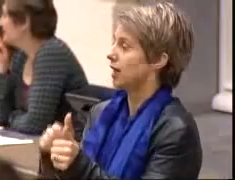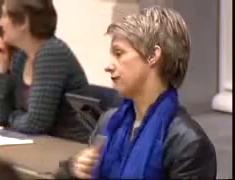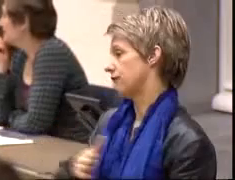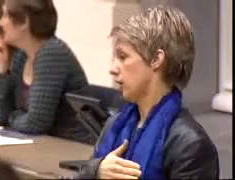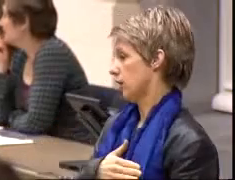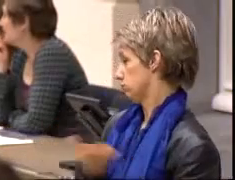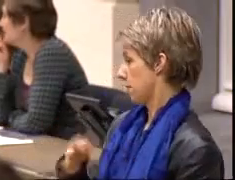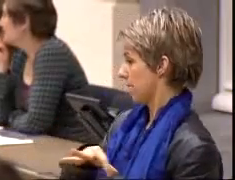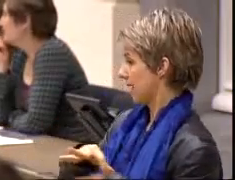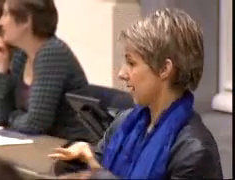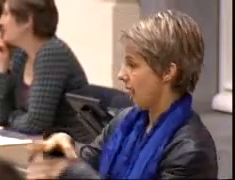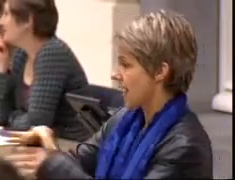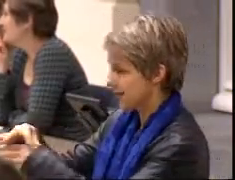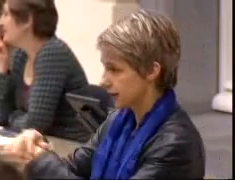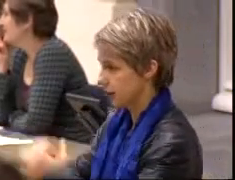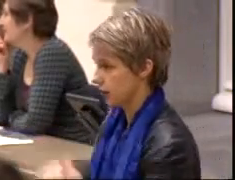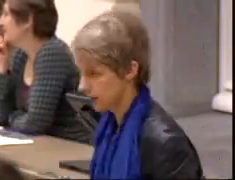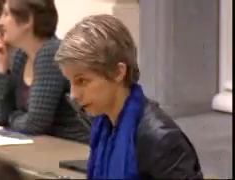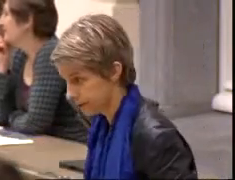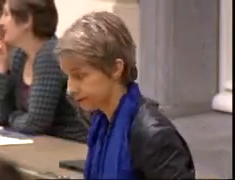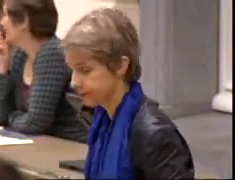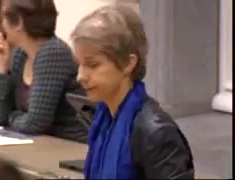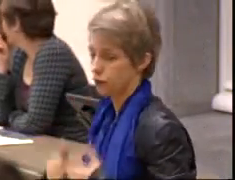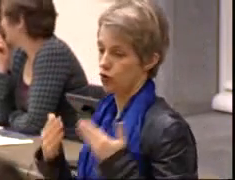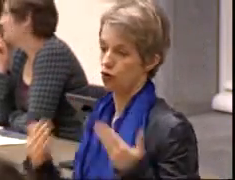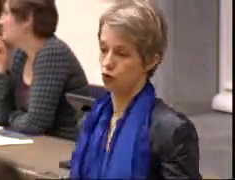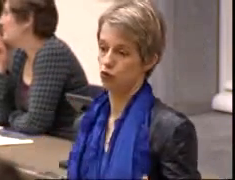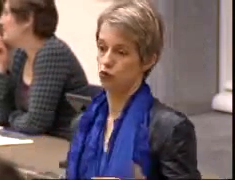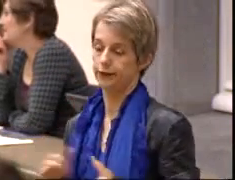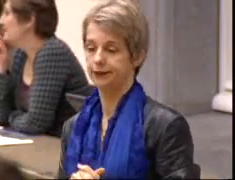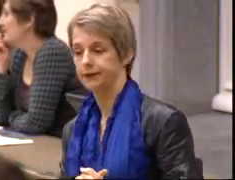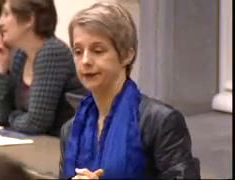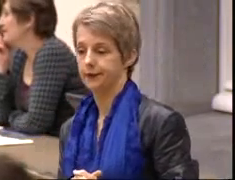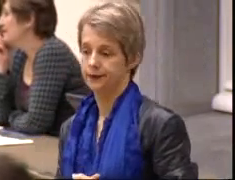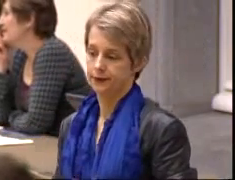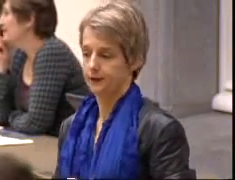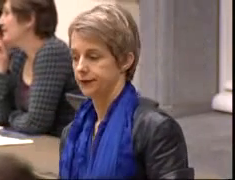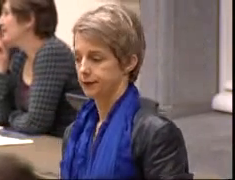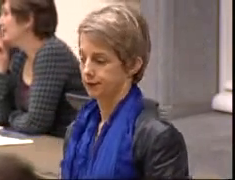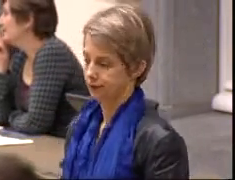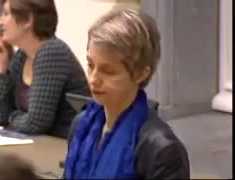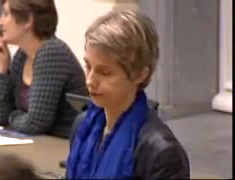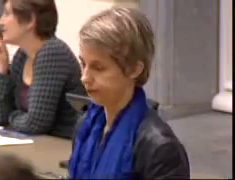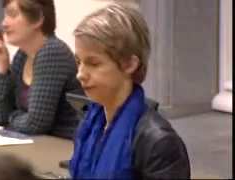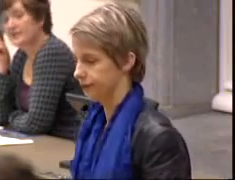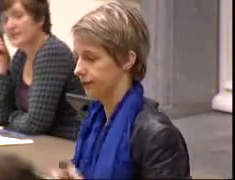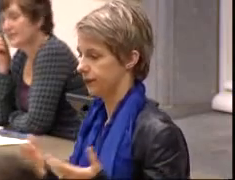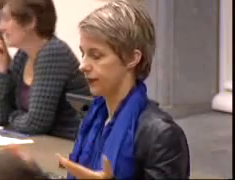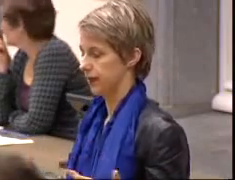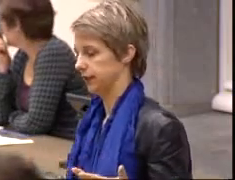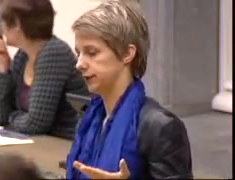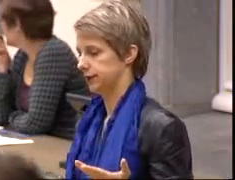is vergezeld van een begeleider, die valt daar niet onder. Dus, tja.